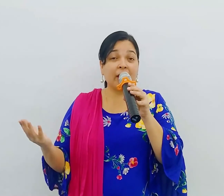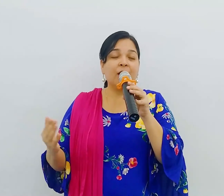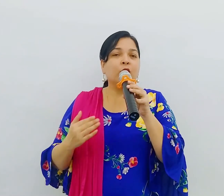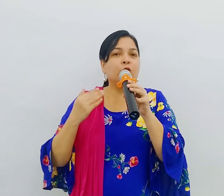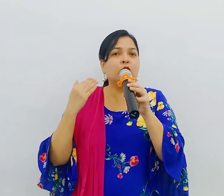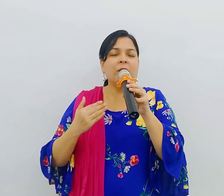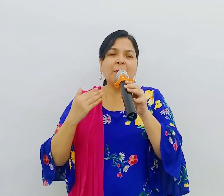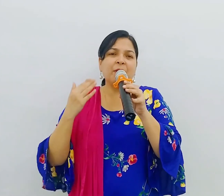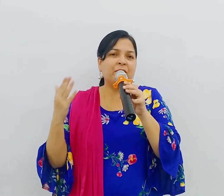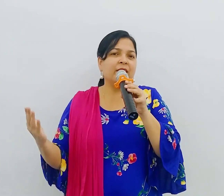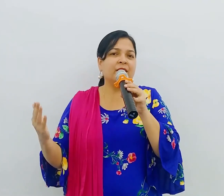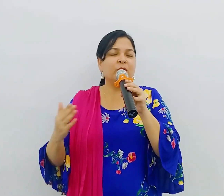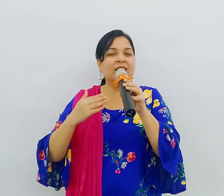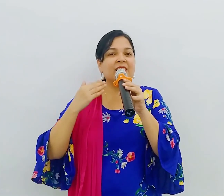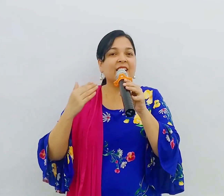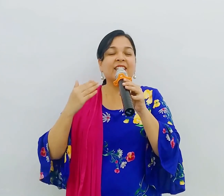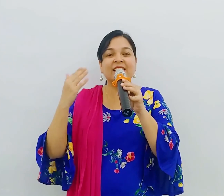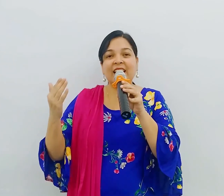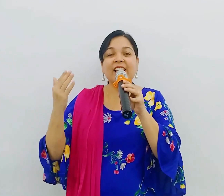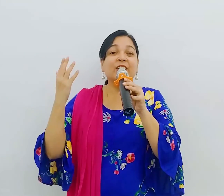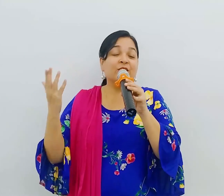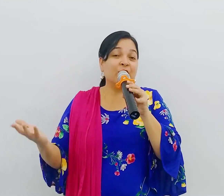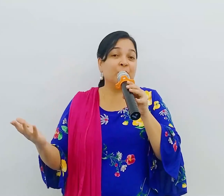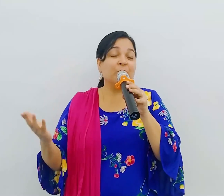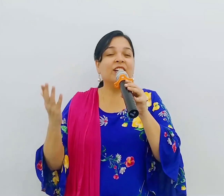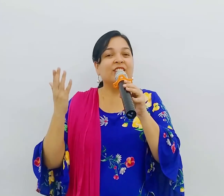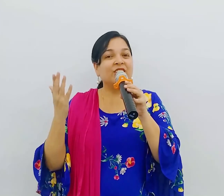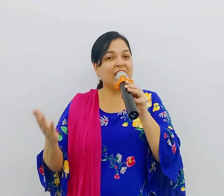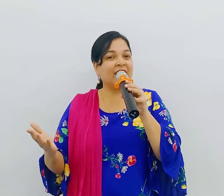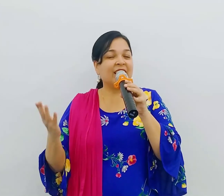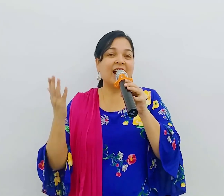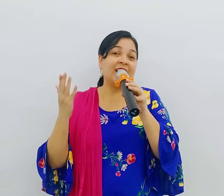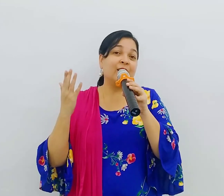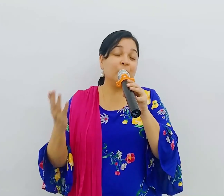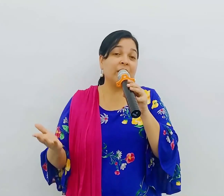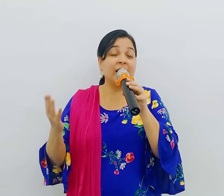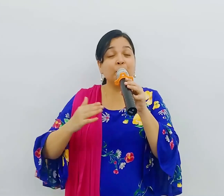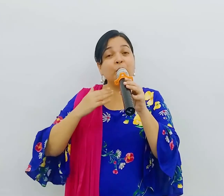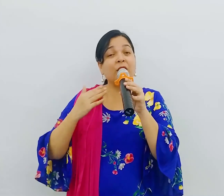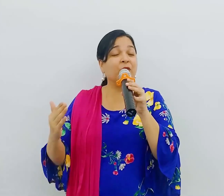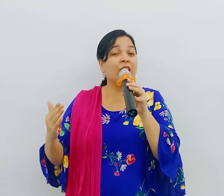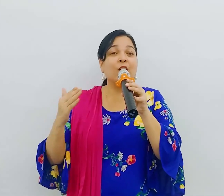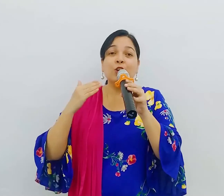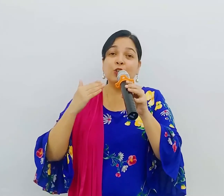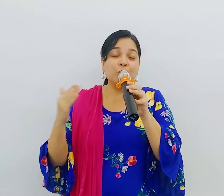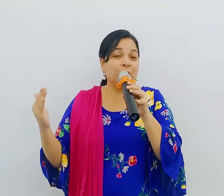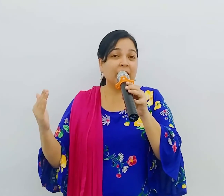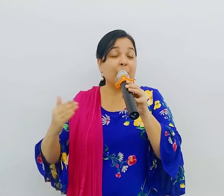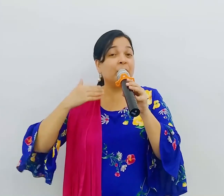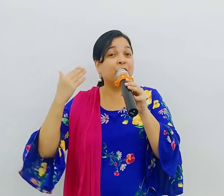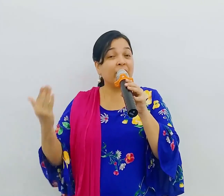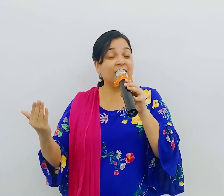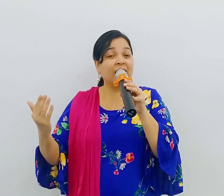14টা ভাষাতে, যেটা তোমাদের বন্ধু বান্ধব যে সেই ভাষার সাথে তার শেয়ার করো। পুরো সপ্তাহ